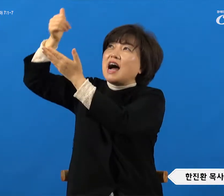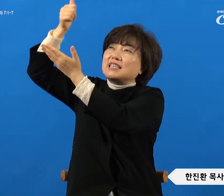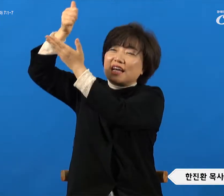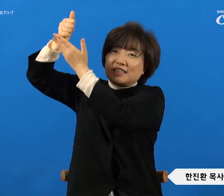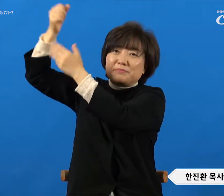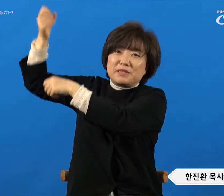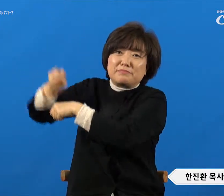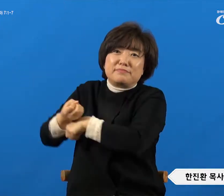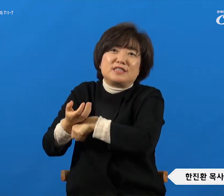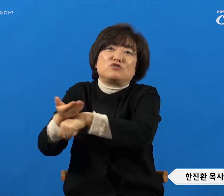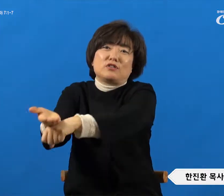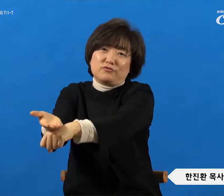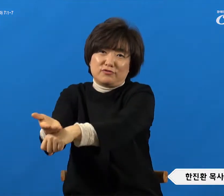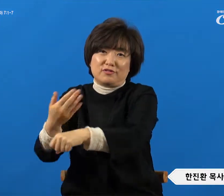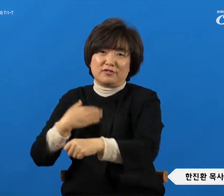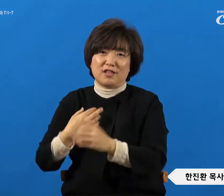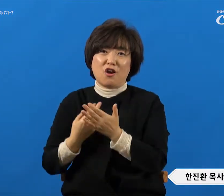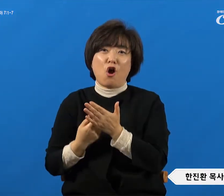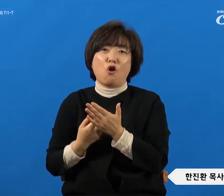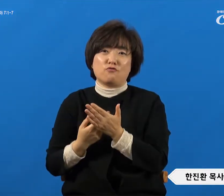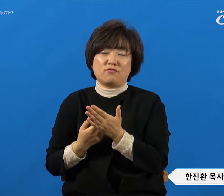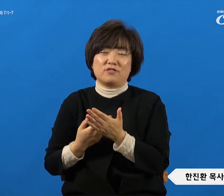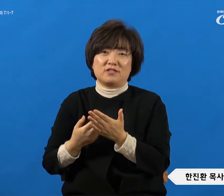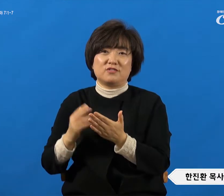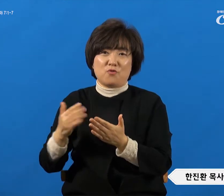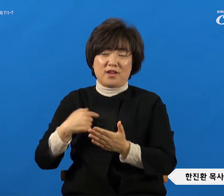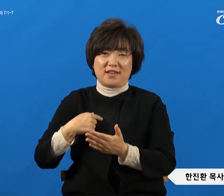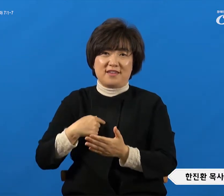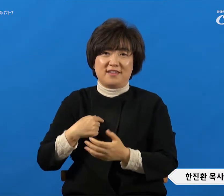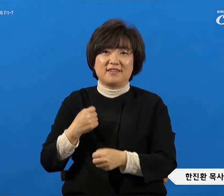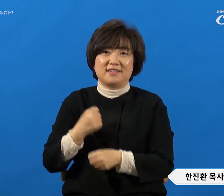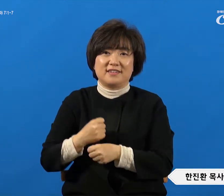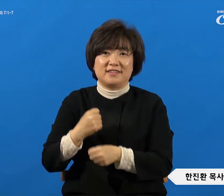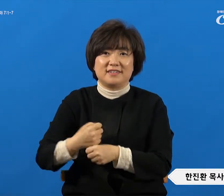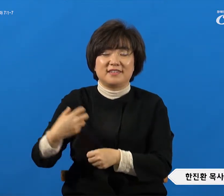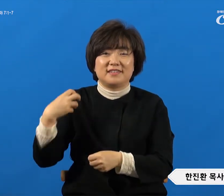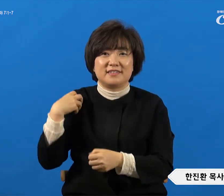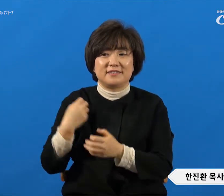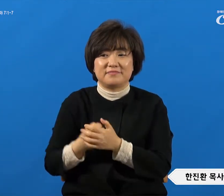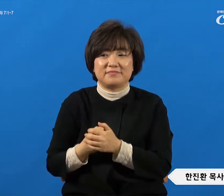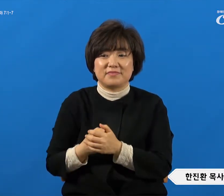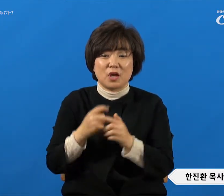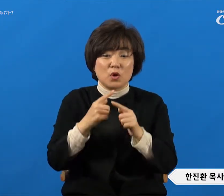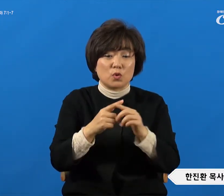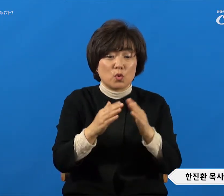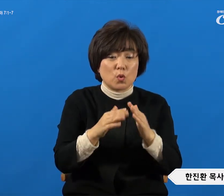비춰주는 거울이 되어야 합니다. 교회는 그런 인물들을 키워내야 됩니다.